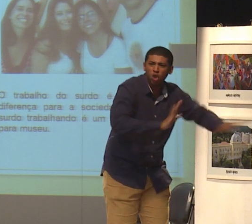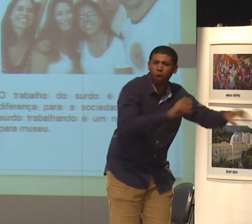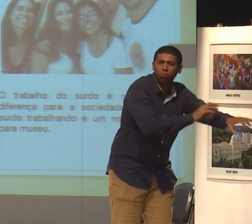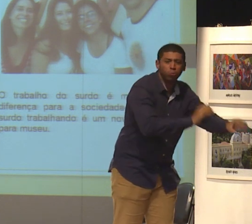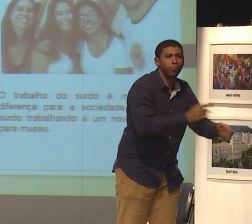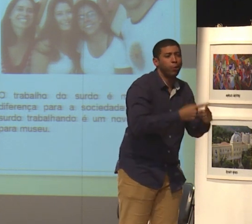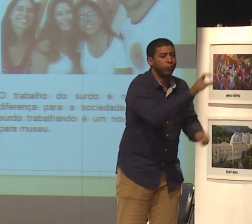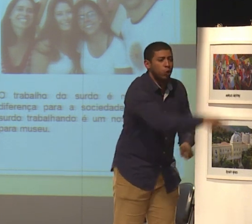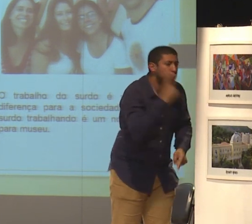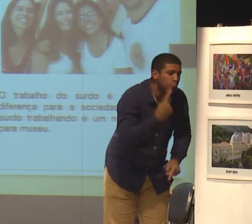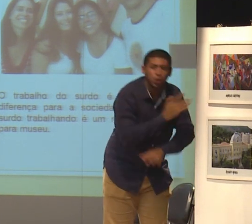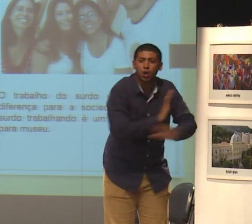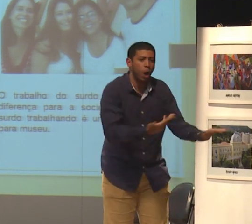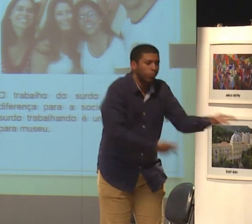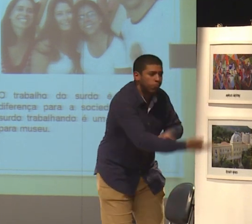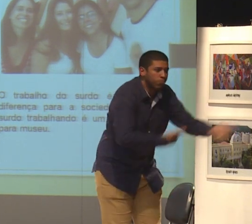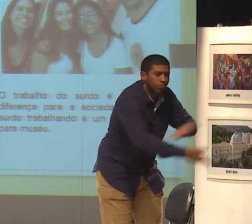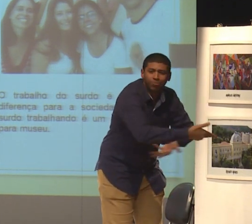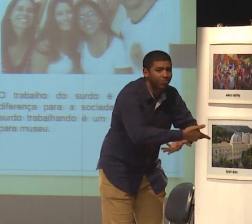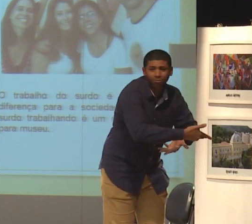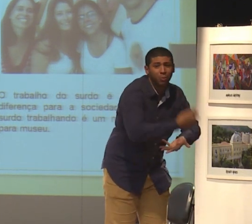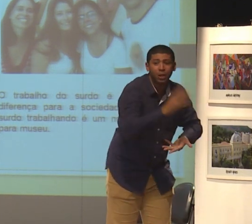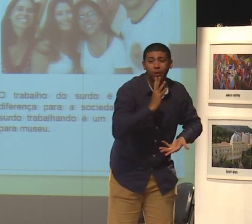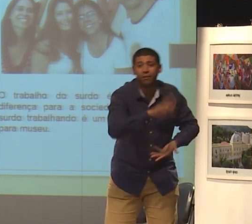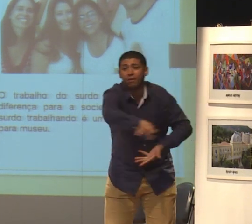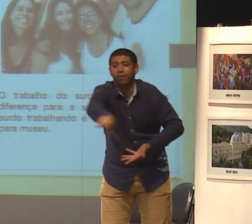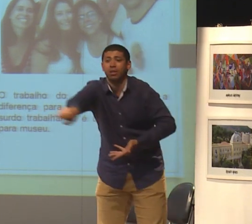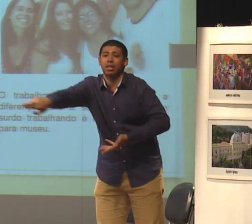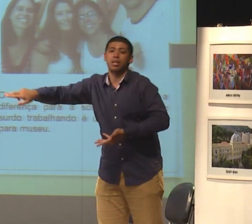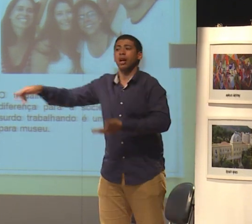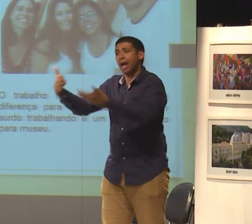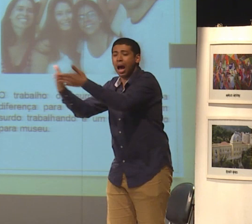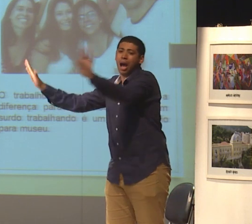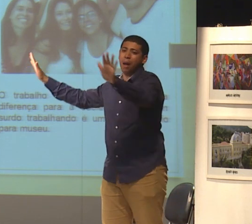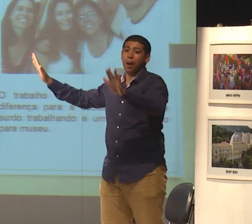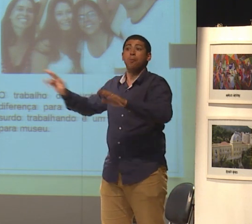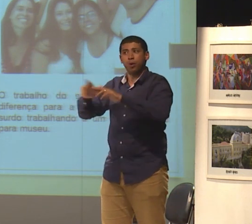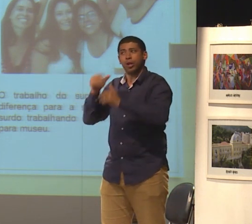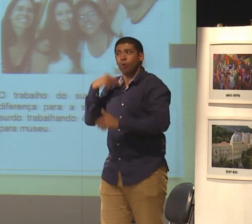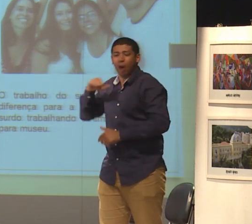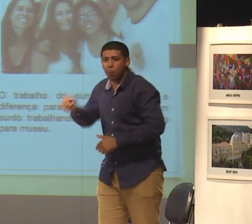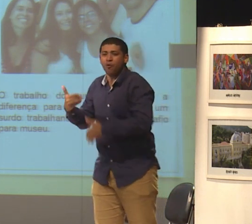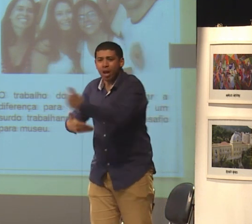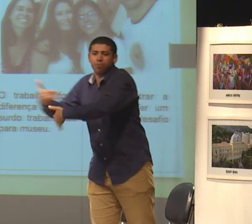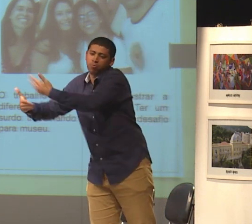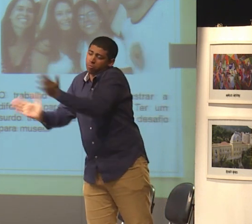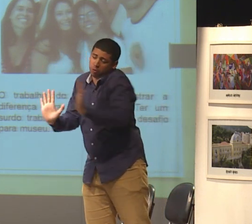com educação tem que ser sempre em sala de aula, ou só para o surdo, ensinar só para o surdo. Não, tem que conhecer as diversidades, ser aberto a isso. E